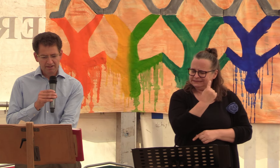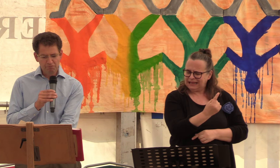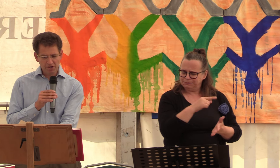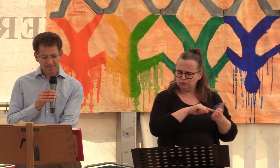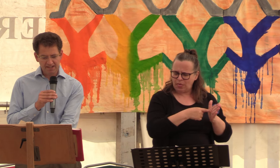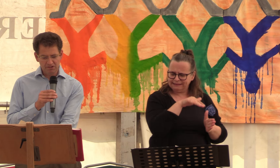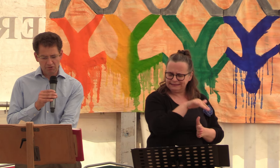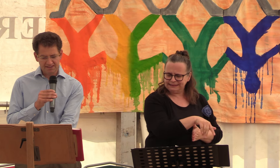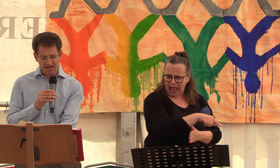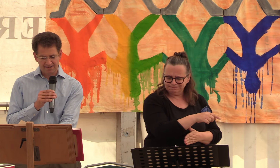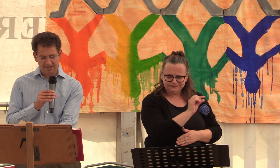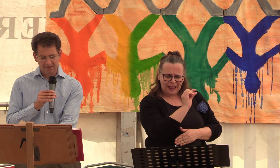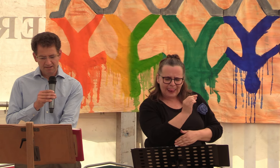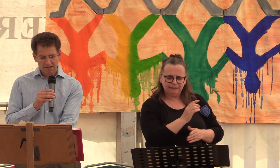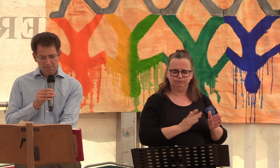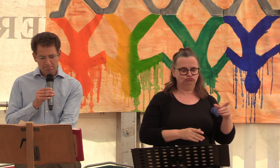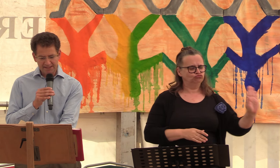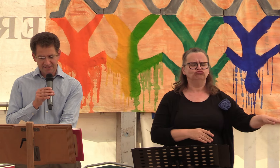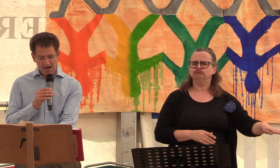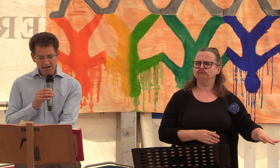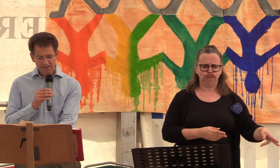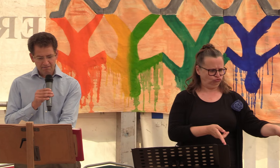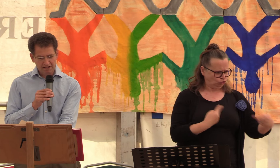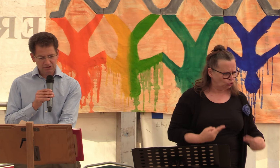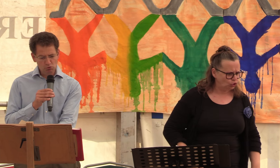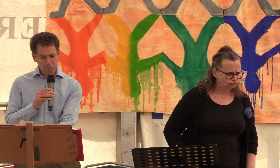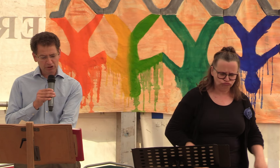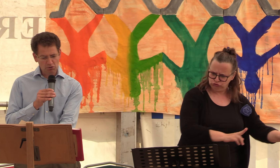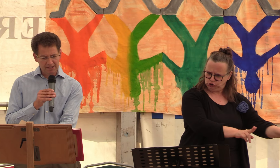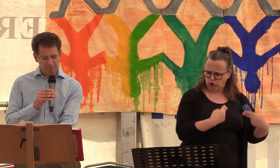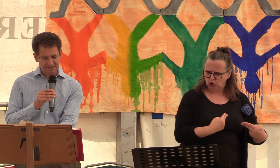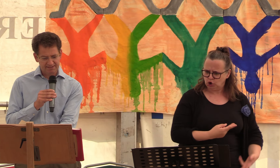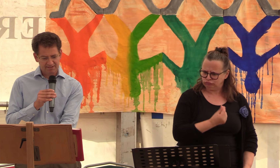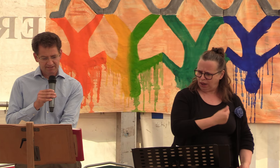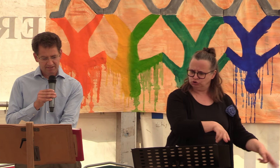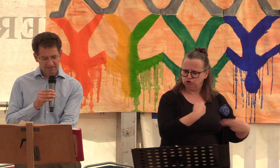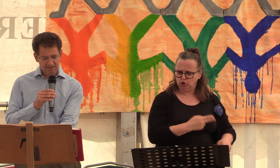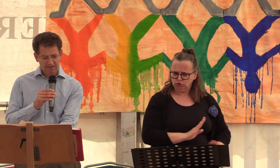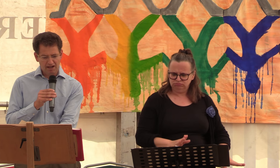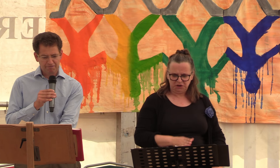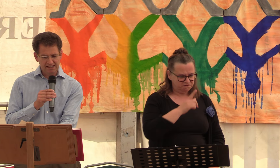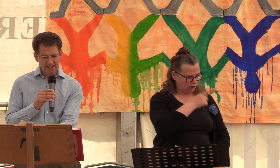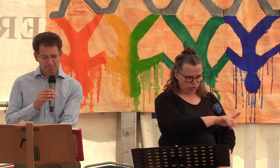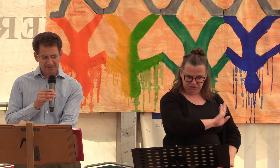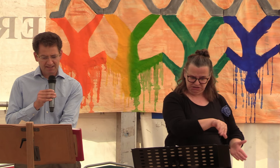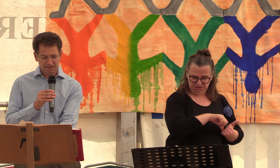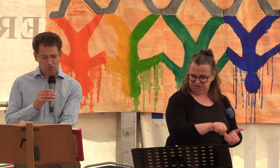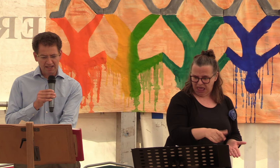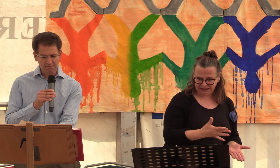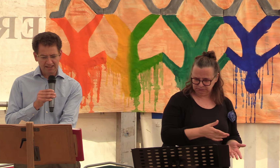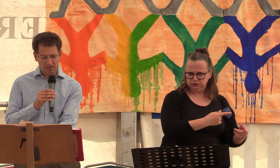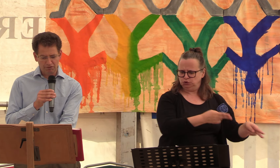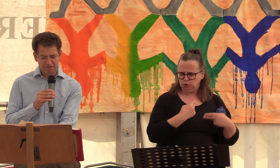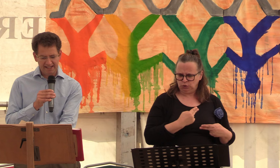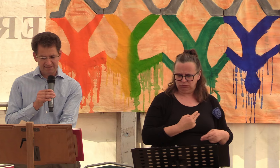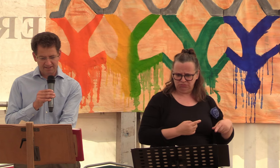ihn, würgte ihn und sagte: Bezahl, was du mir schuldig bist. Da fiel der Mitknecht vor